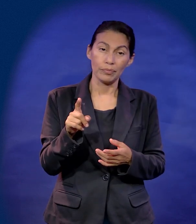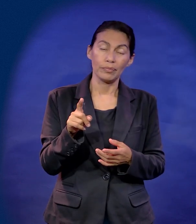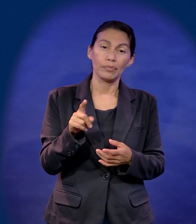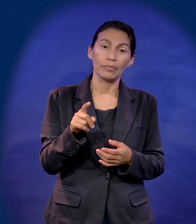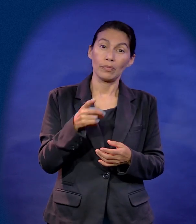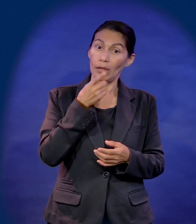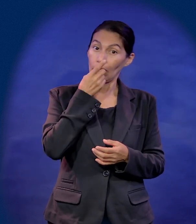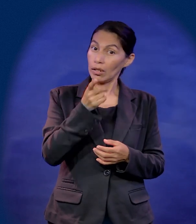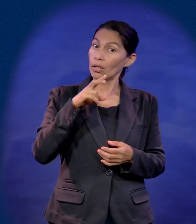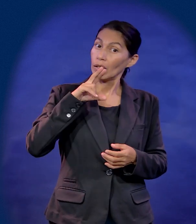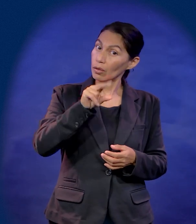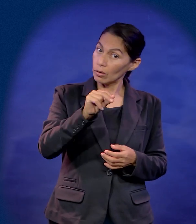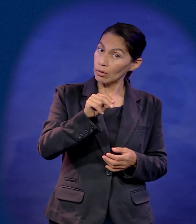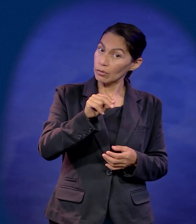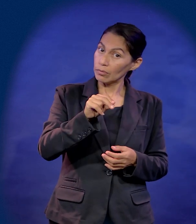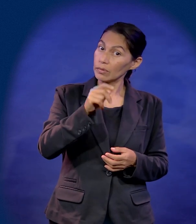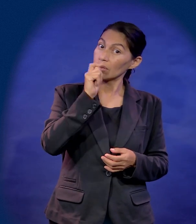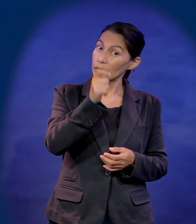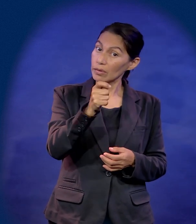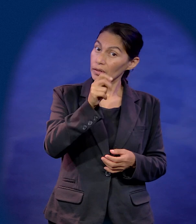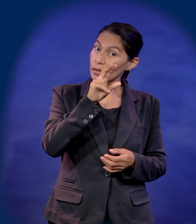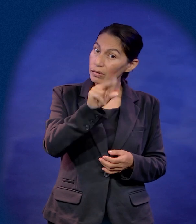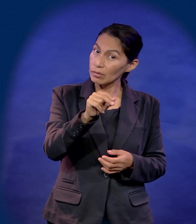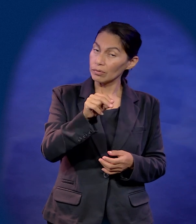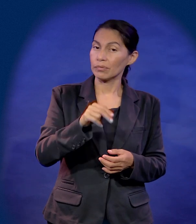No. Si usted ya dijo que no, es no.